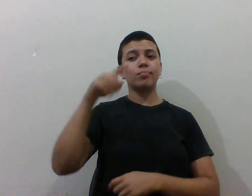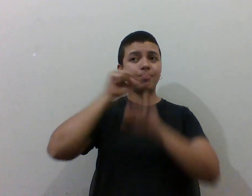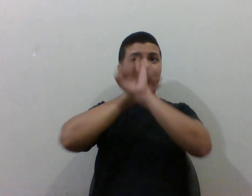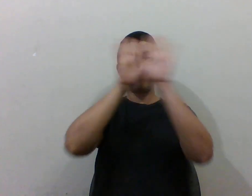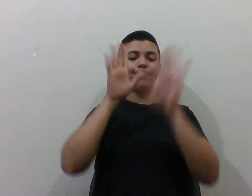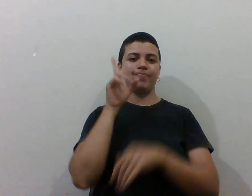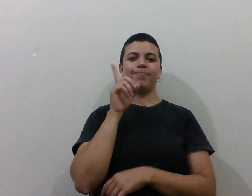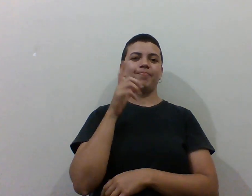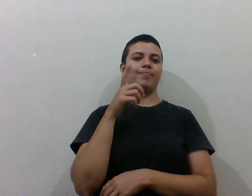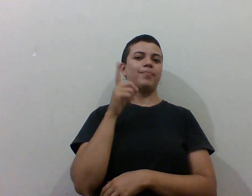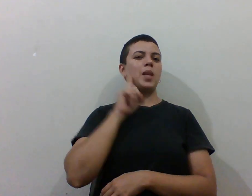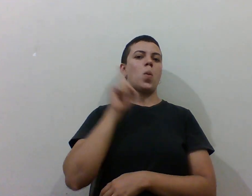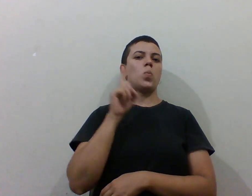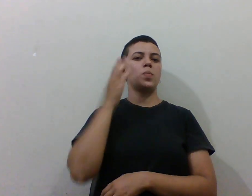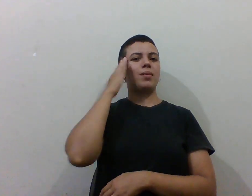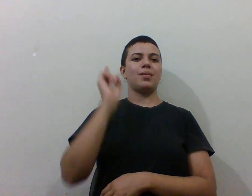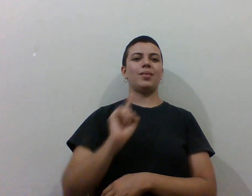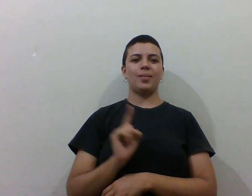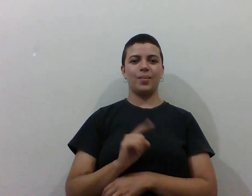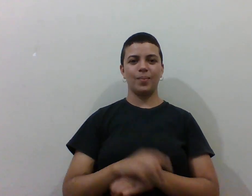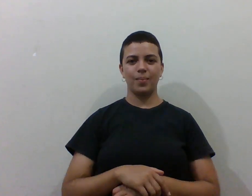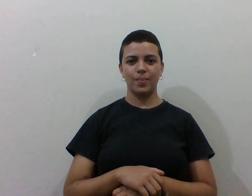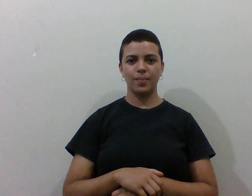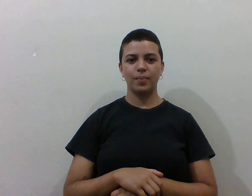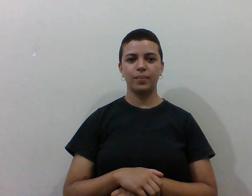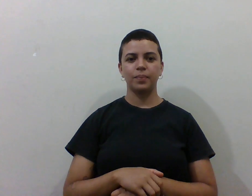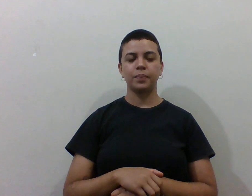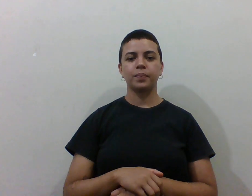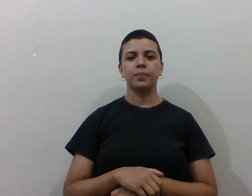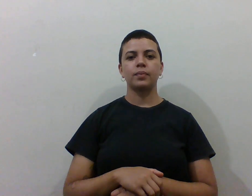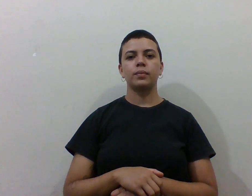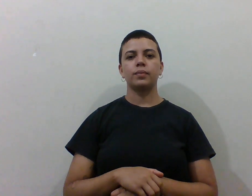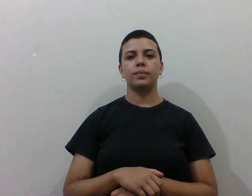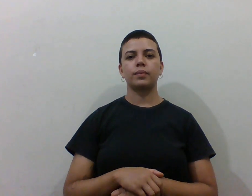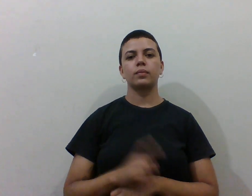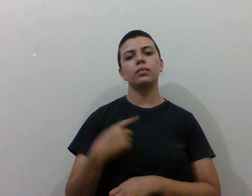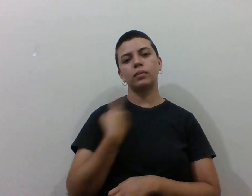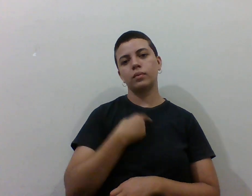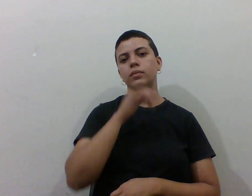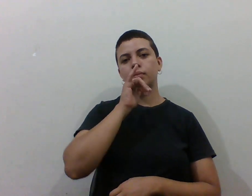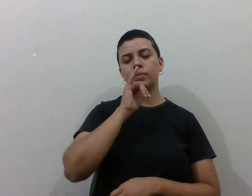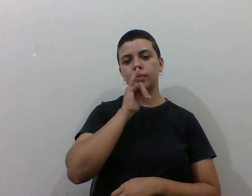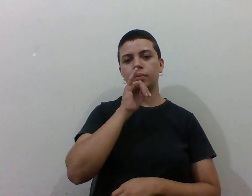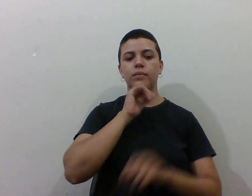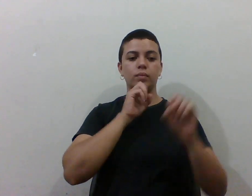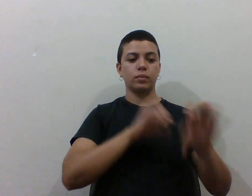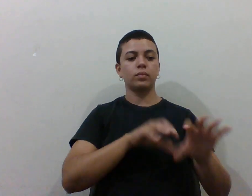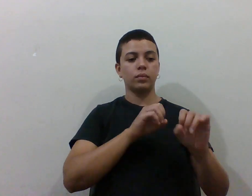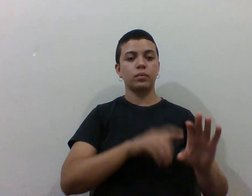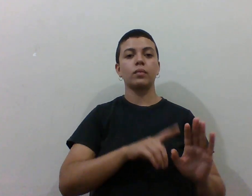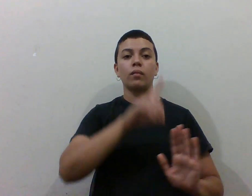sua disciplina de forma transversal a gente ensina por exemplo que não tem direito humano ou fundamental em regra que é